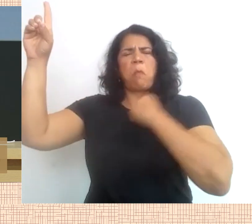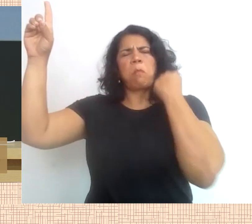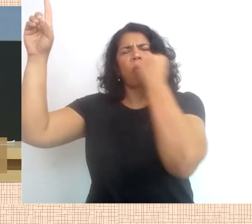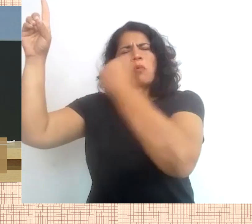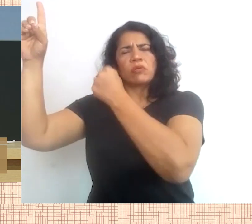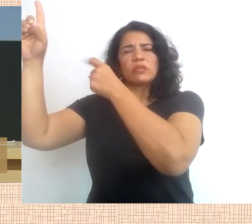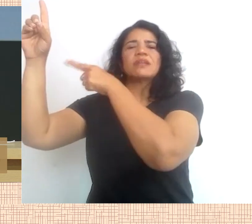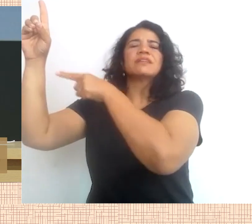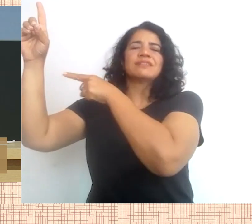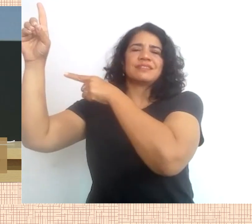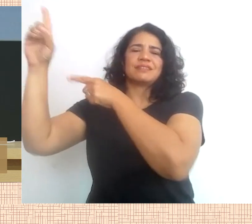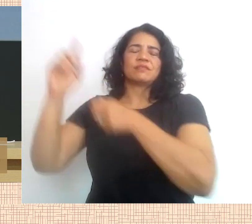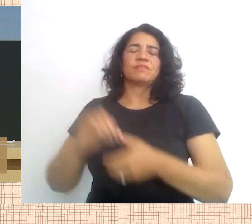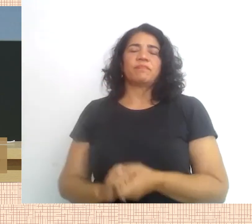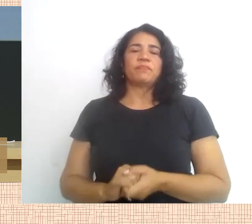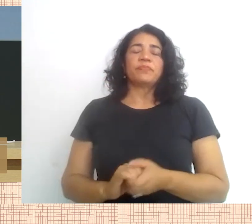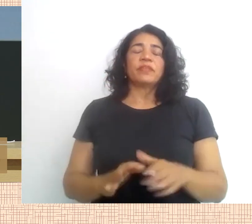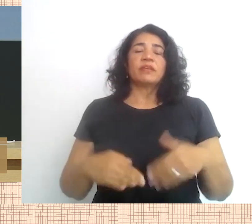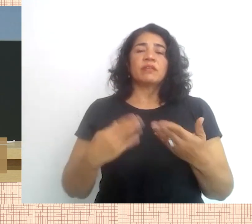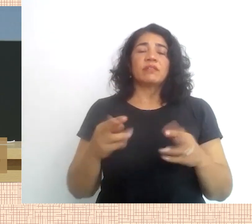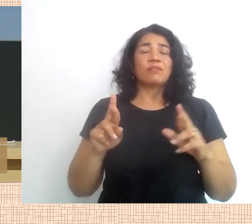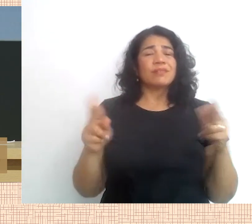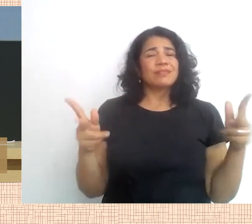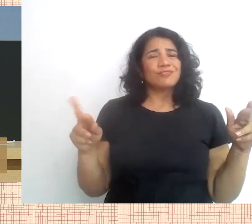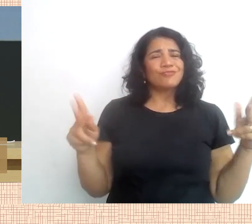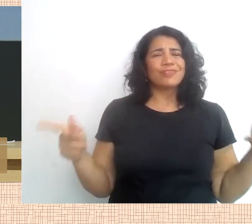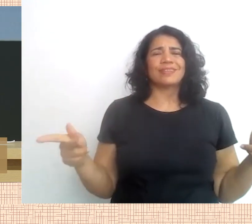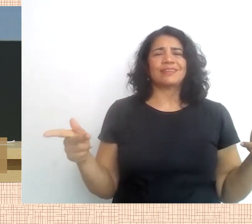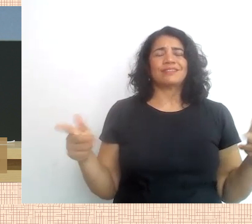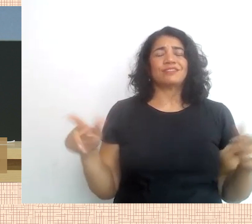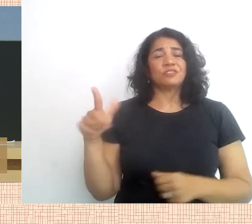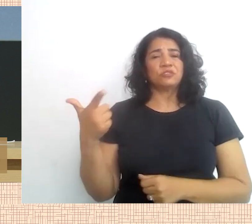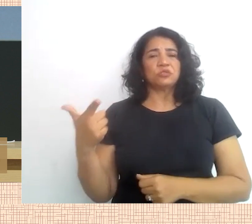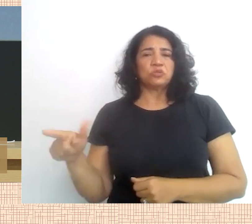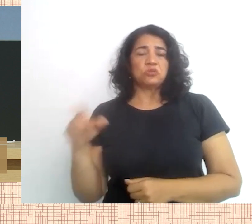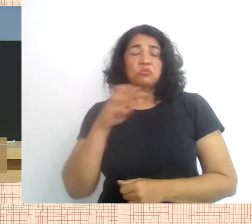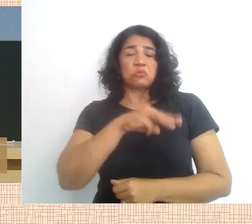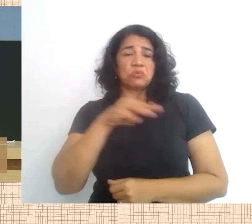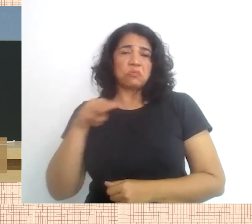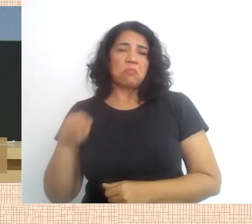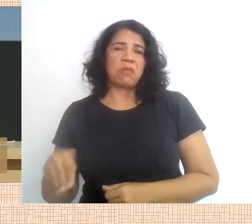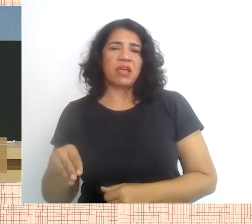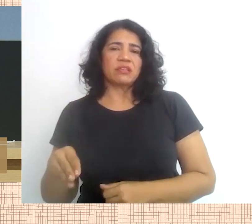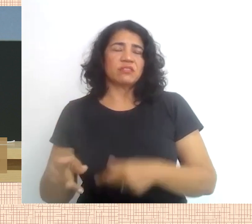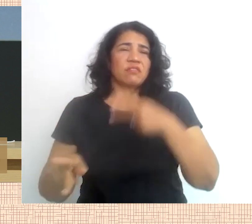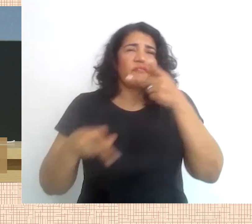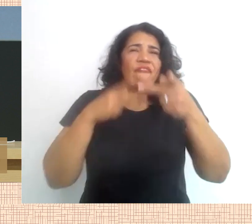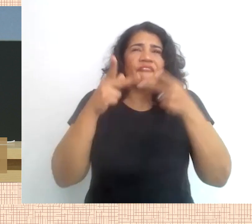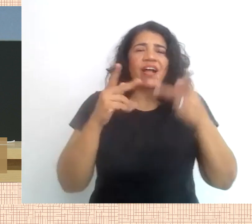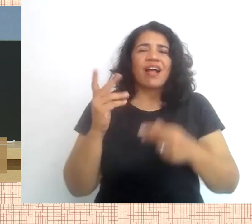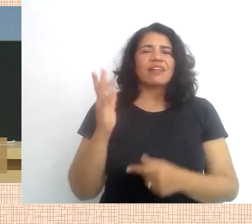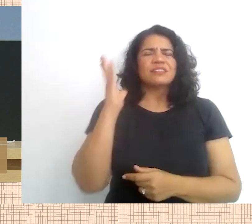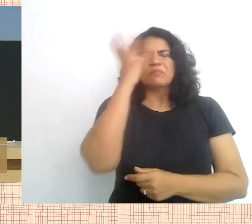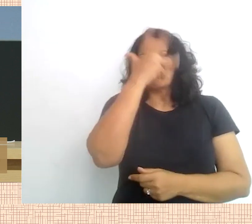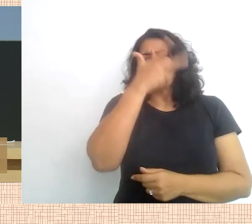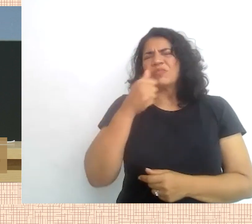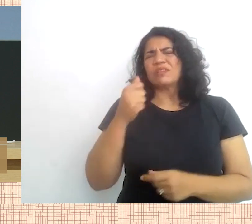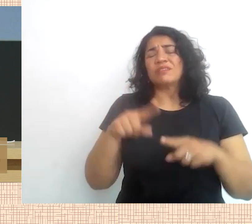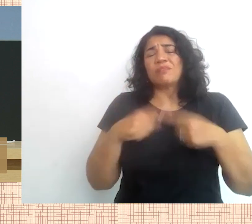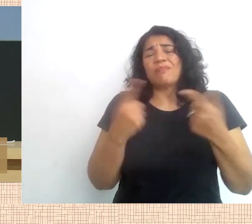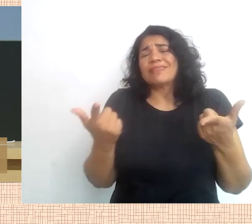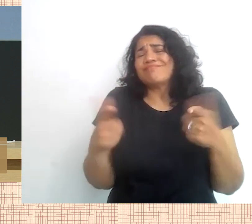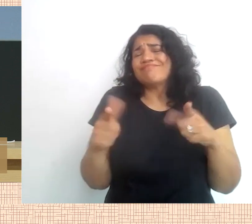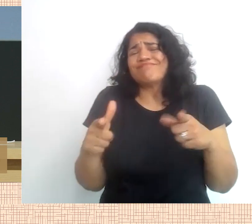opera, apenas dá informações bonitas, informações que os ouvintes querem ouvir com coceira nos